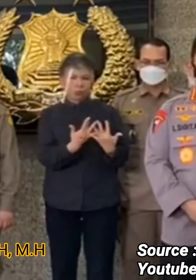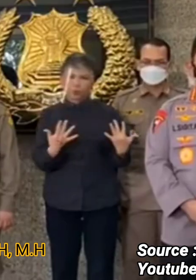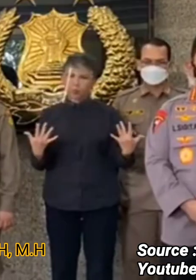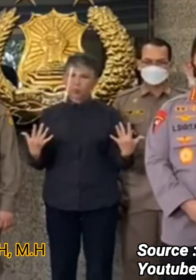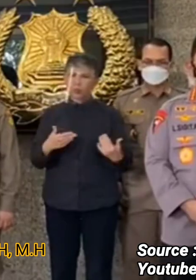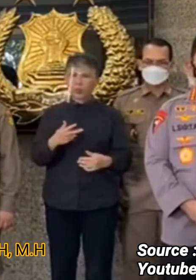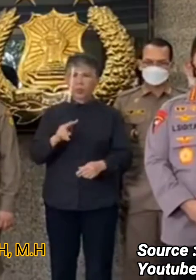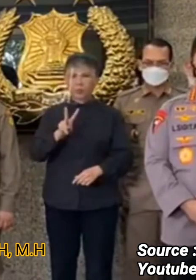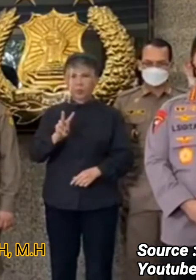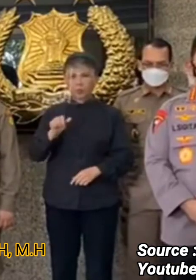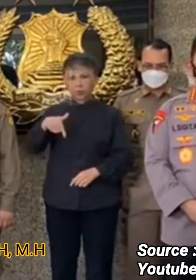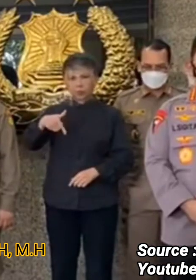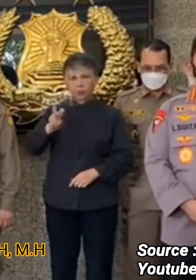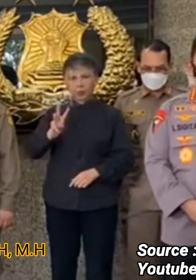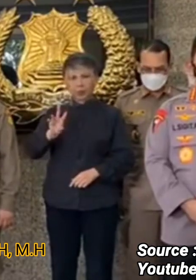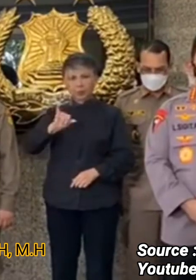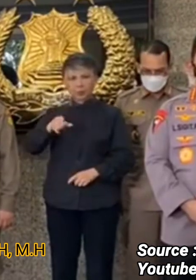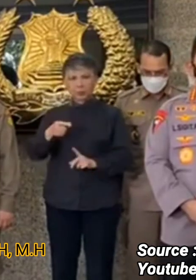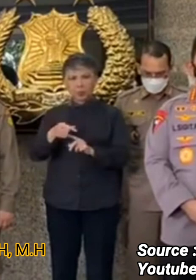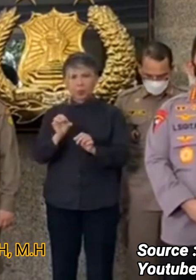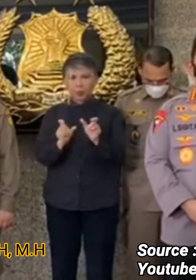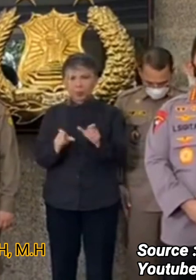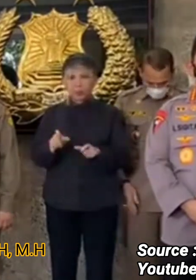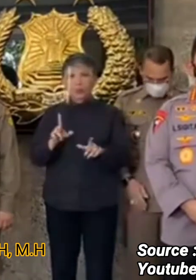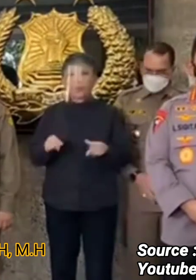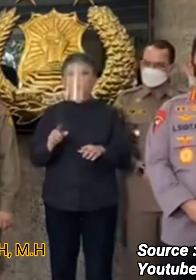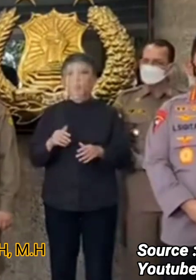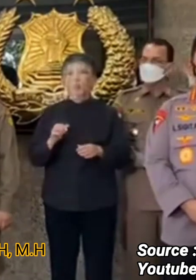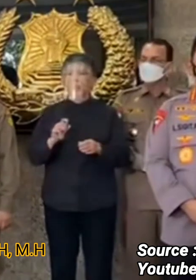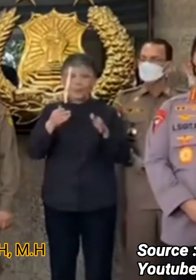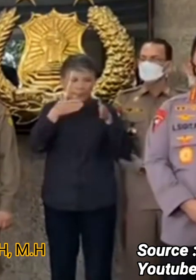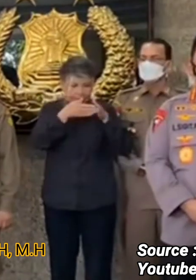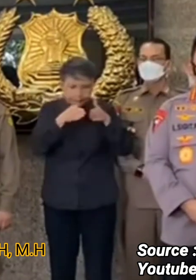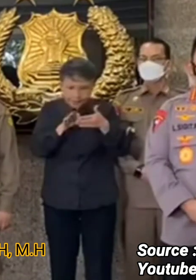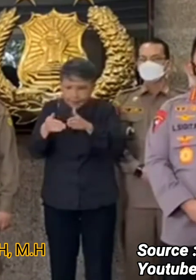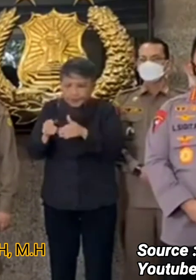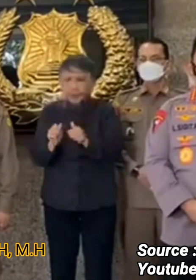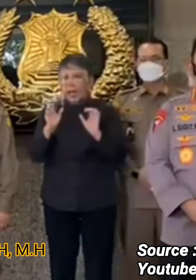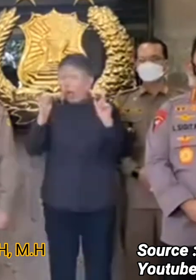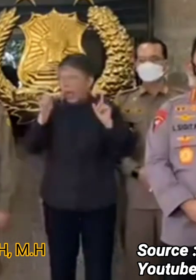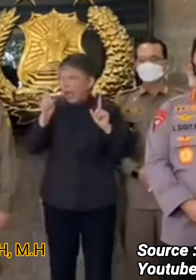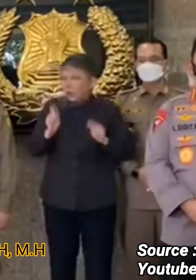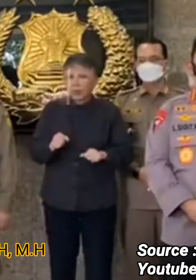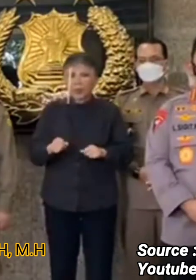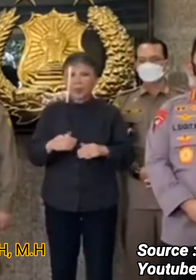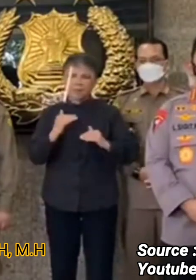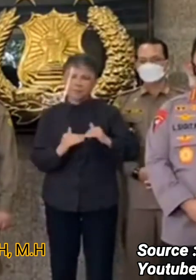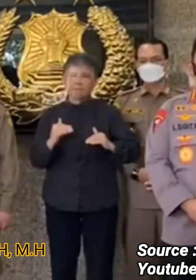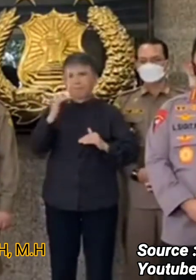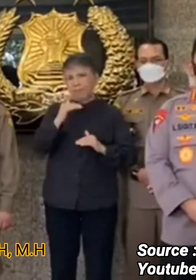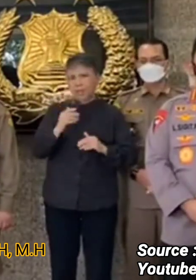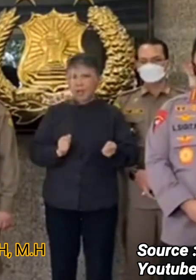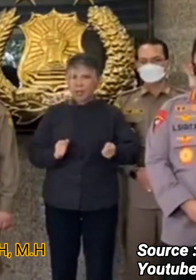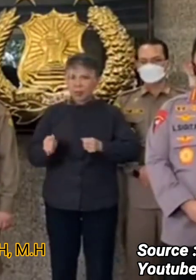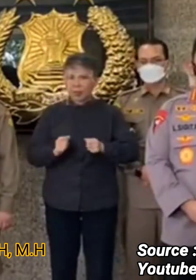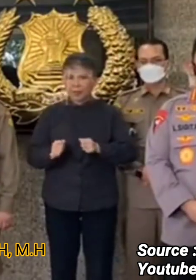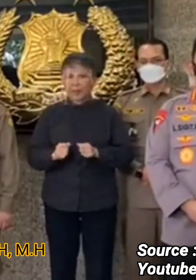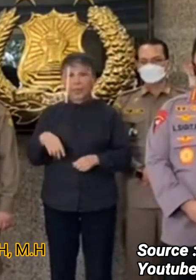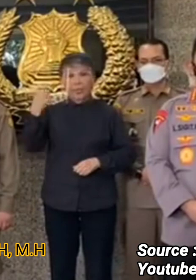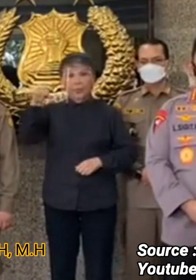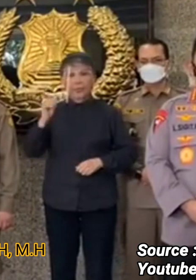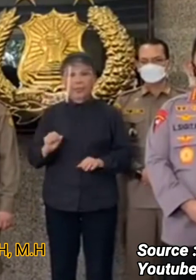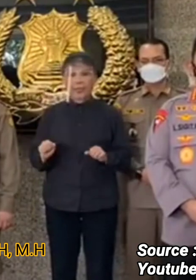rakyat 273 juta orang adalah sebuah strategi yang harus secara maksimal dilakukan oleh